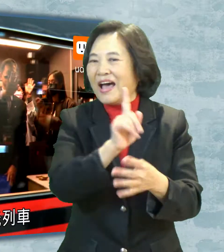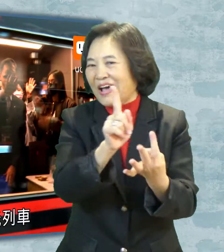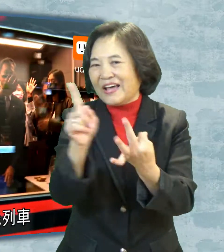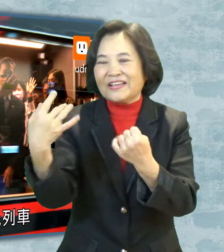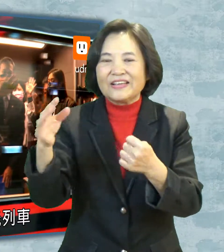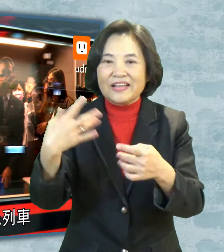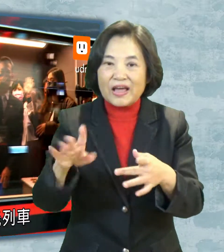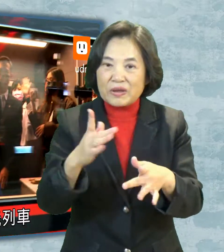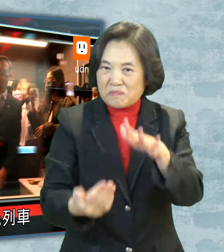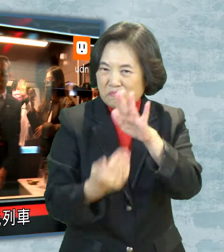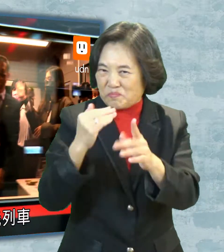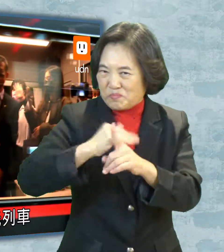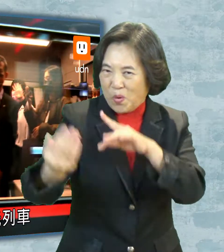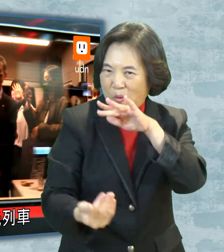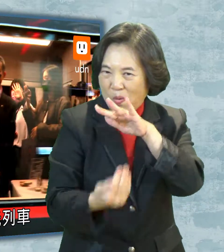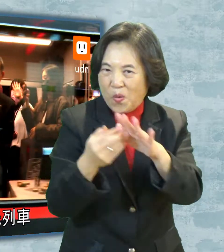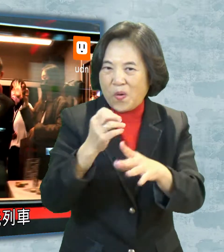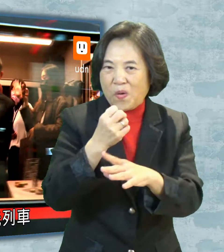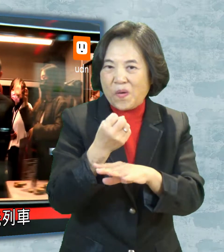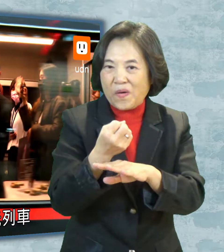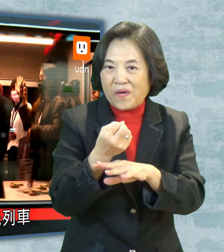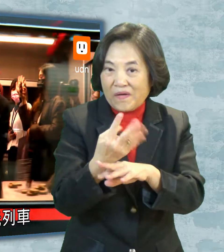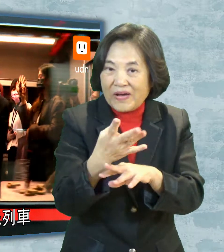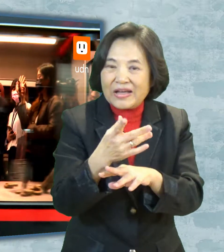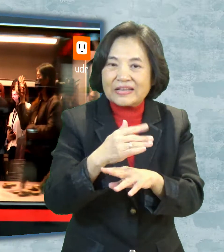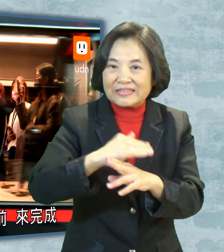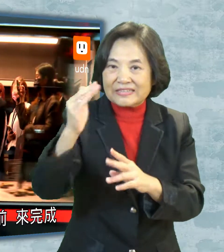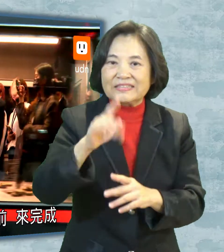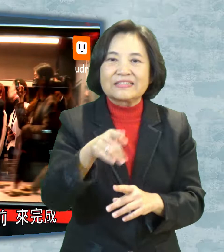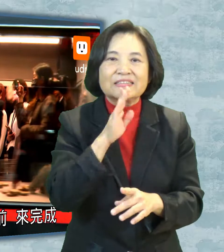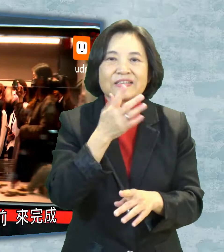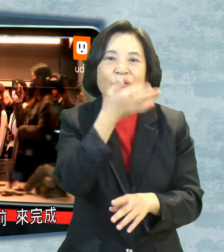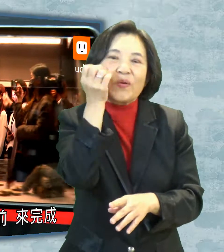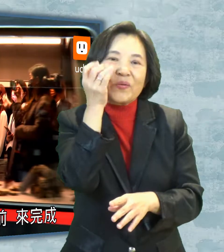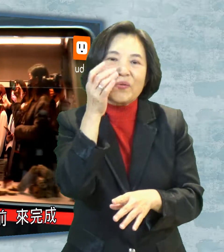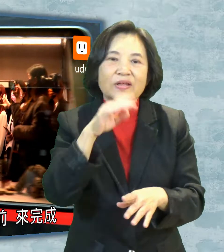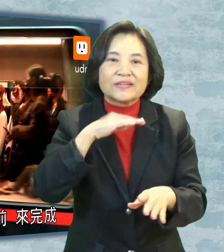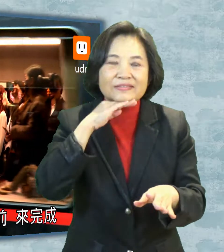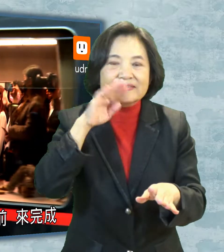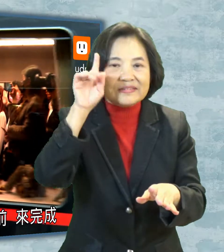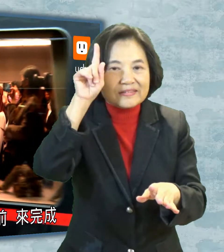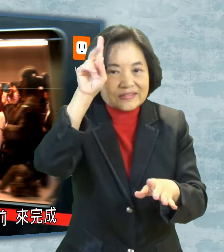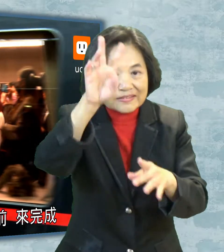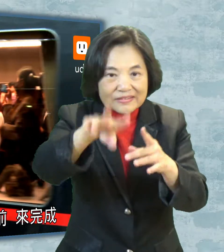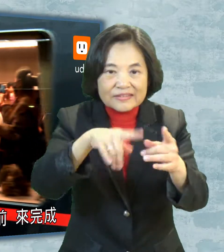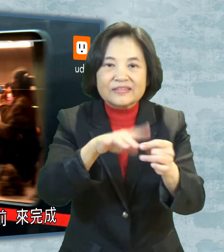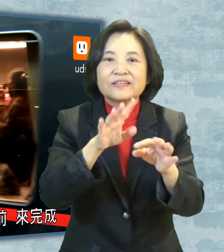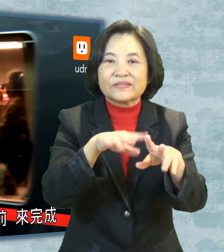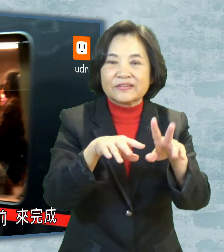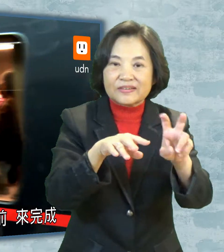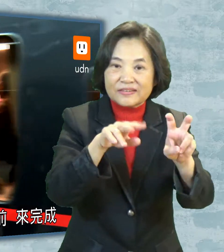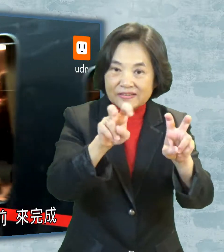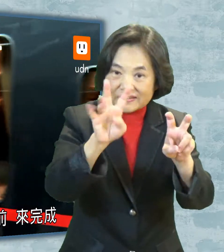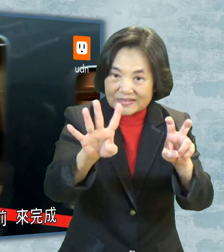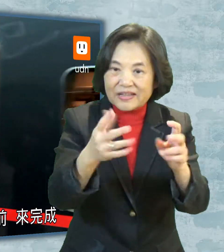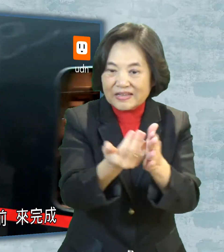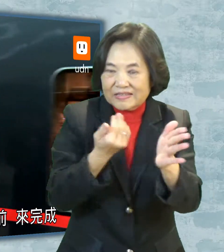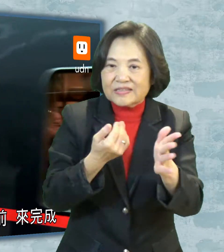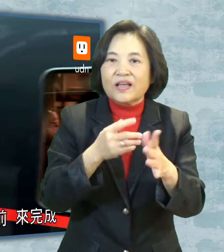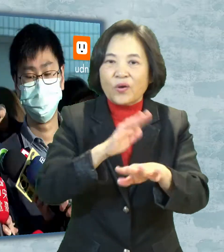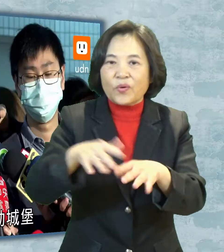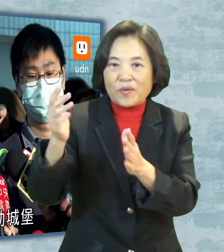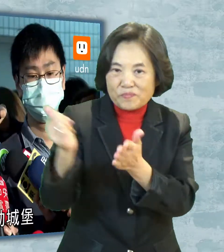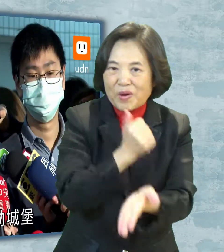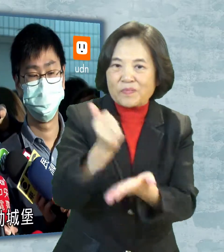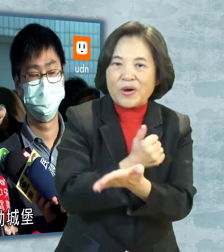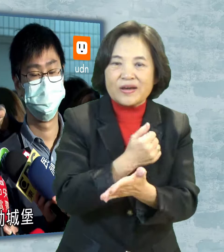号，还有钻石级的这个观光列车，那陆续会在2024年之前来